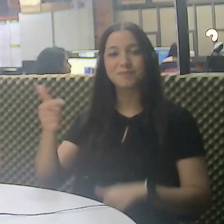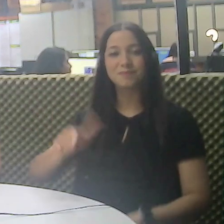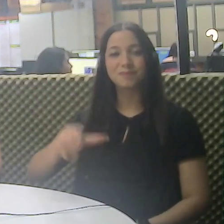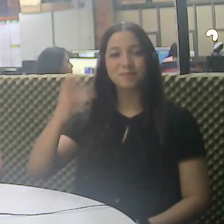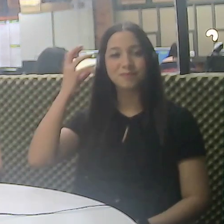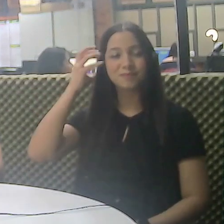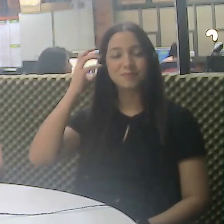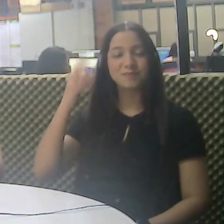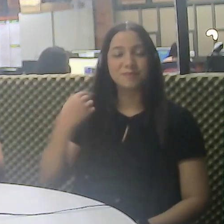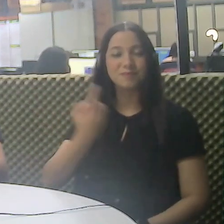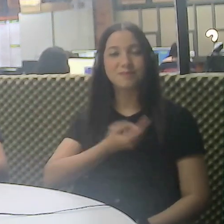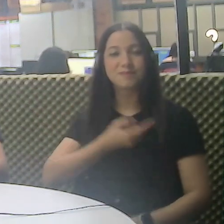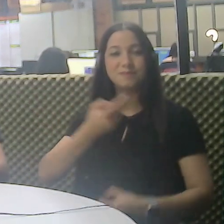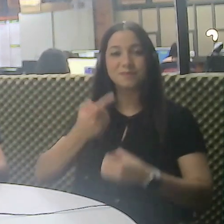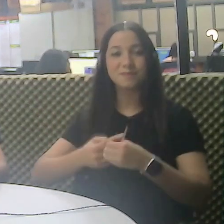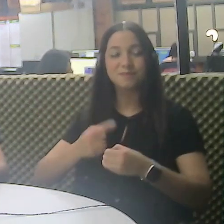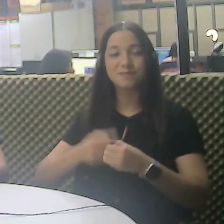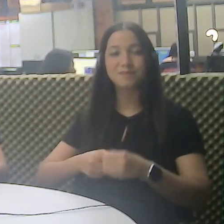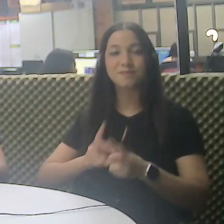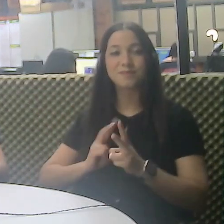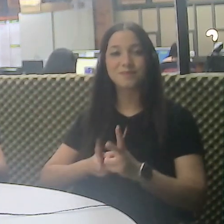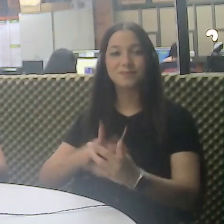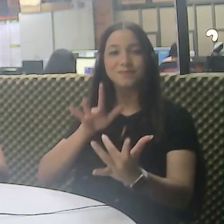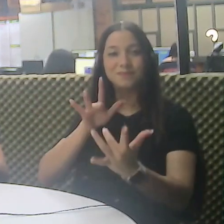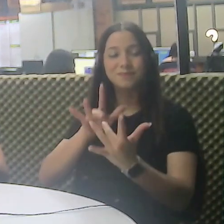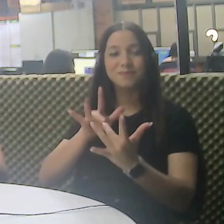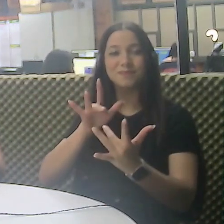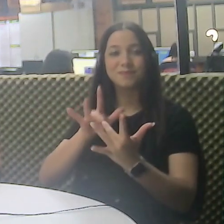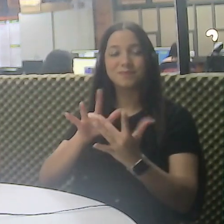uma edição do programa da Rádio Nossa Cidade.